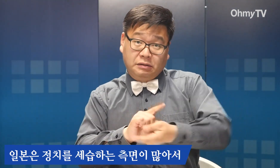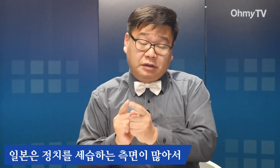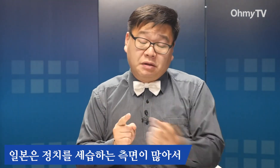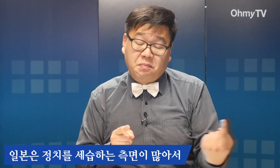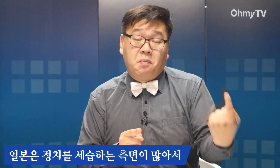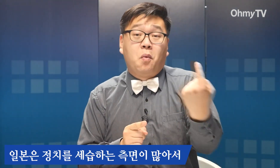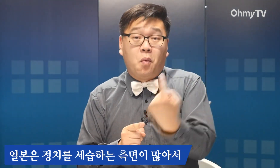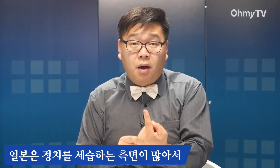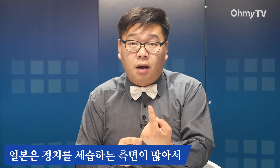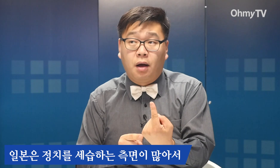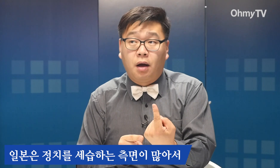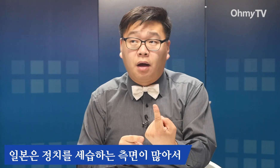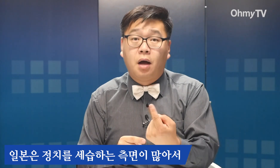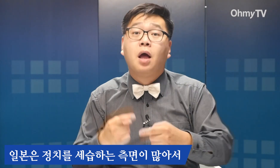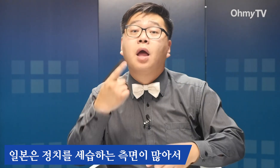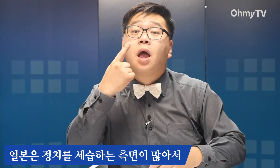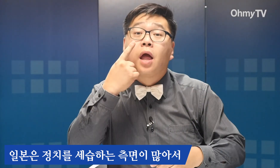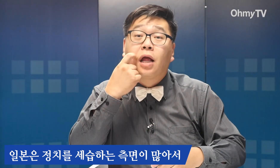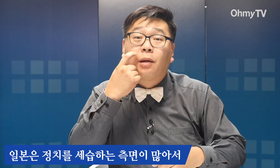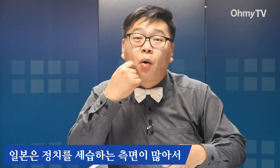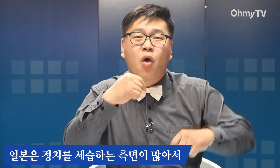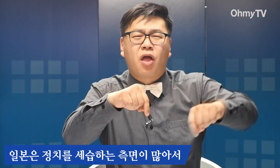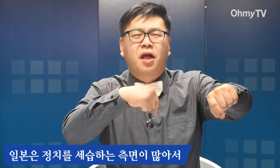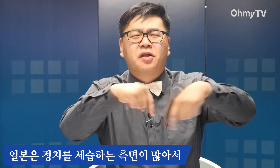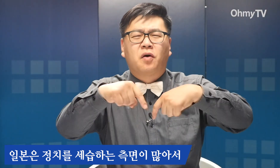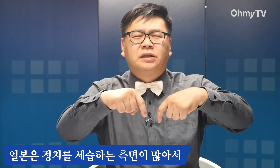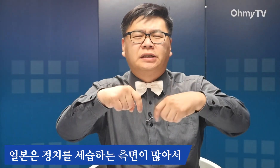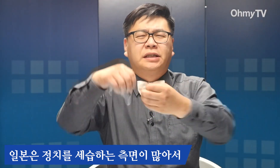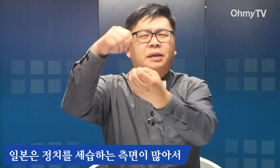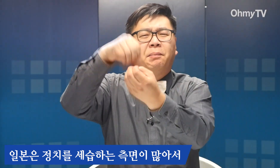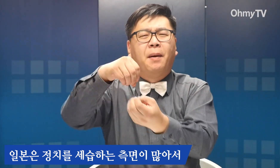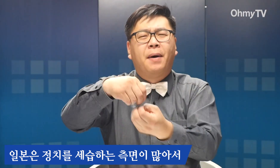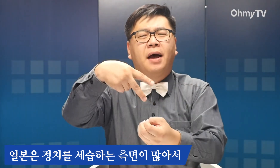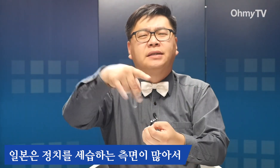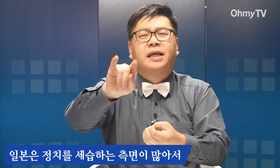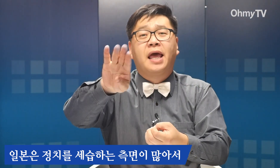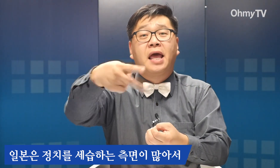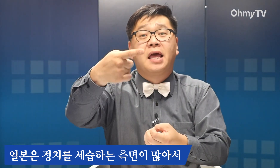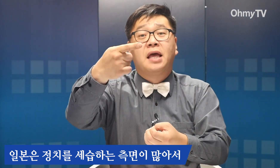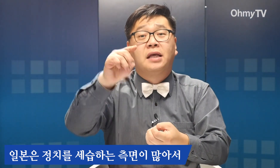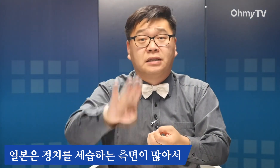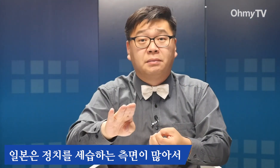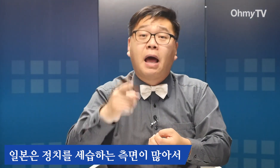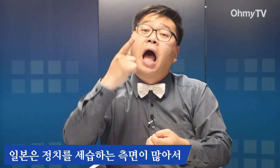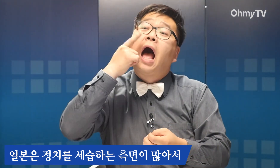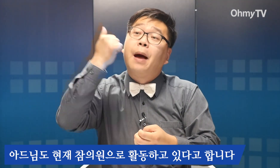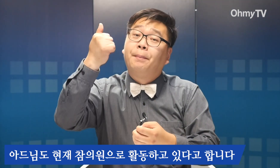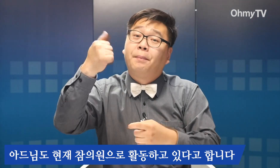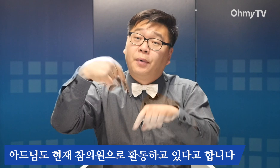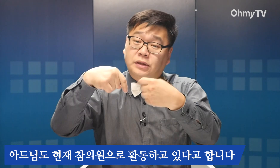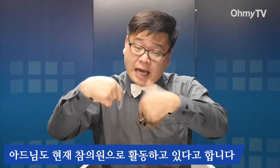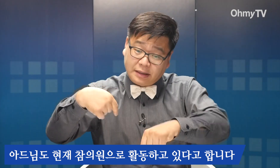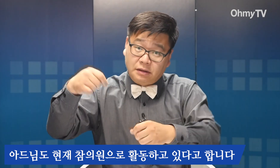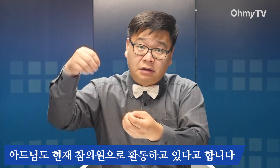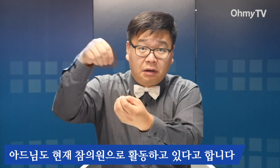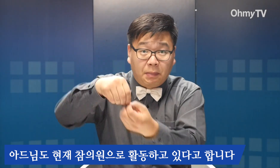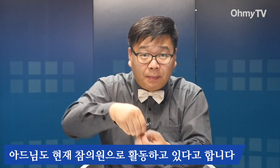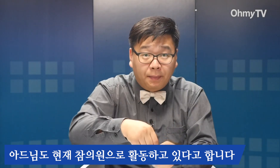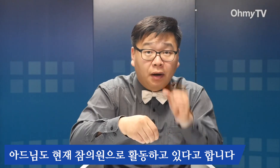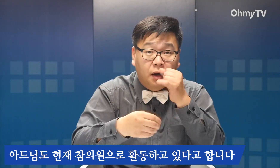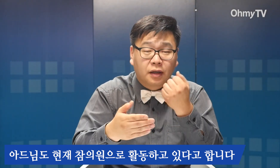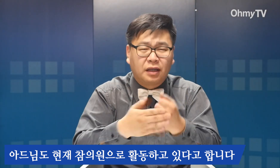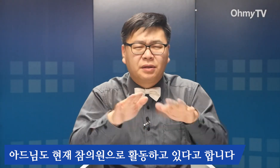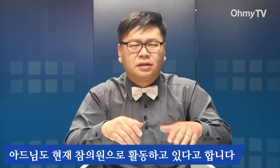오셨는데 일본은 대부분 정치를 좀 세습하는 측면이 많아서 그 나카소네 수상의 아드님도 지금